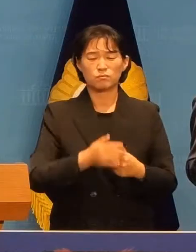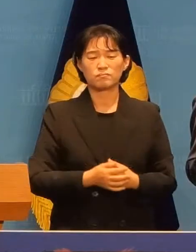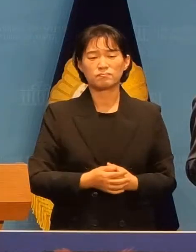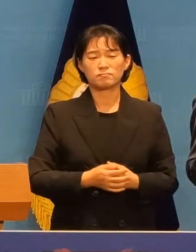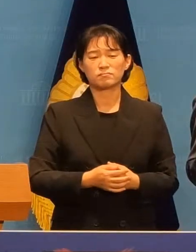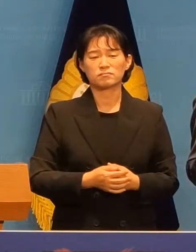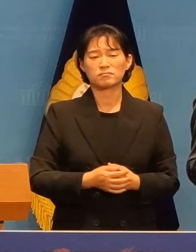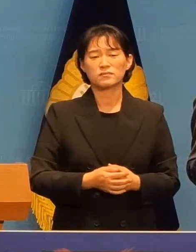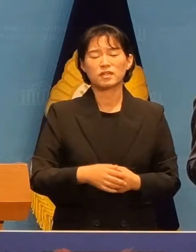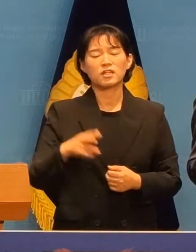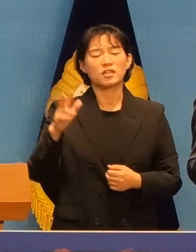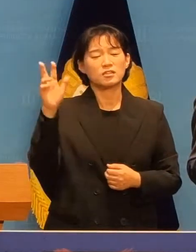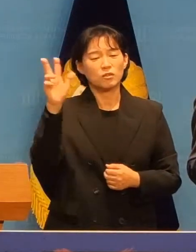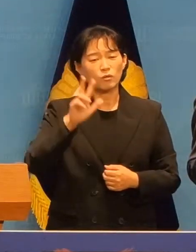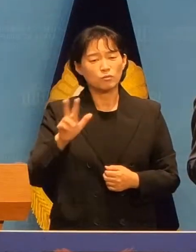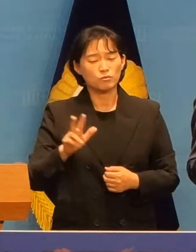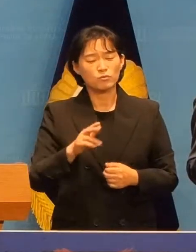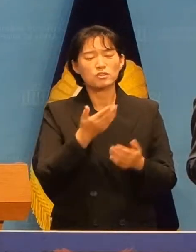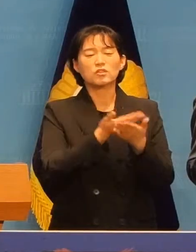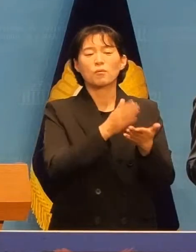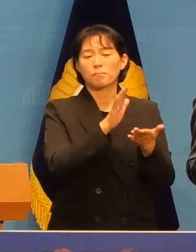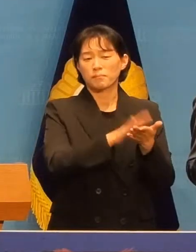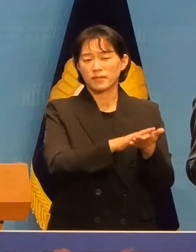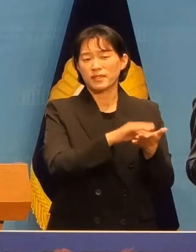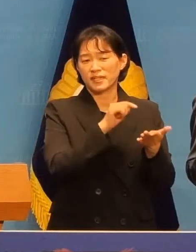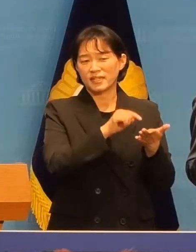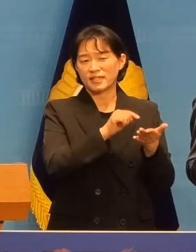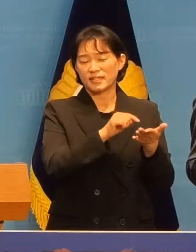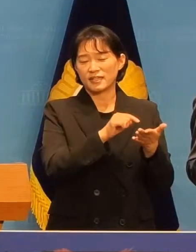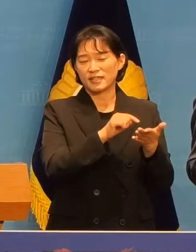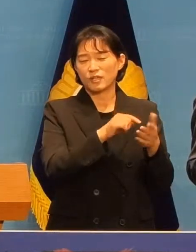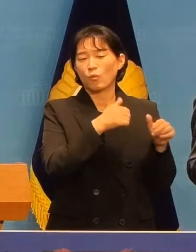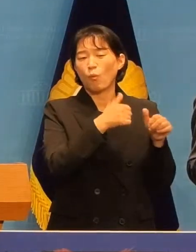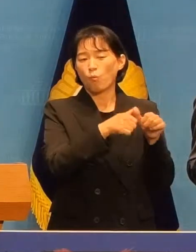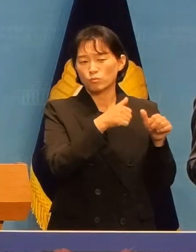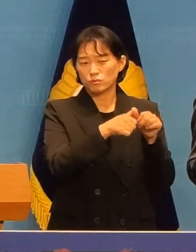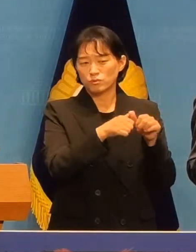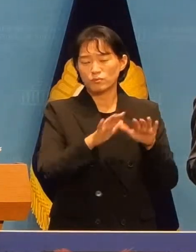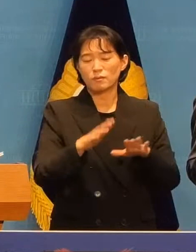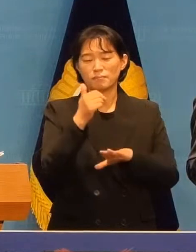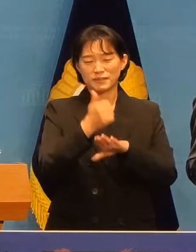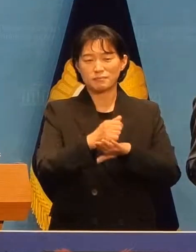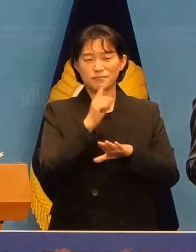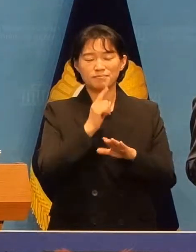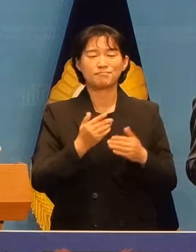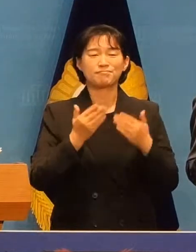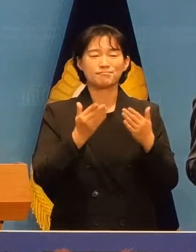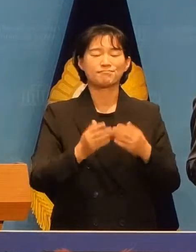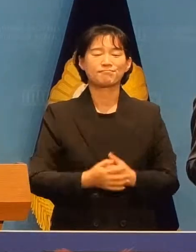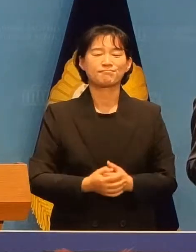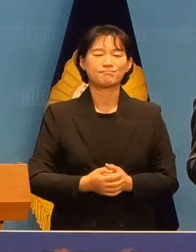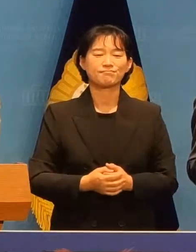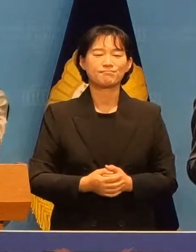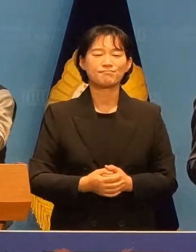한국GM 전국정비사업자연합회 수석고문 이계훈님 마지막 발언 듣도록 하겠습니다.